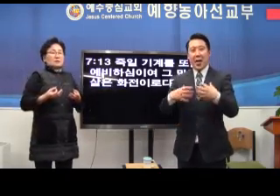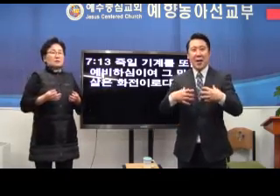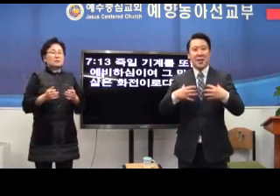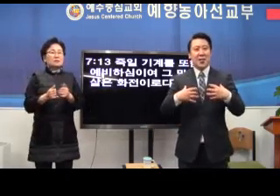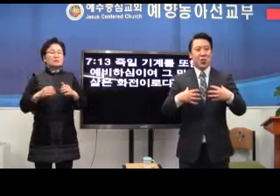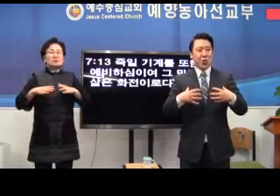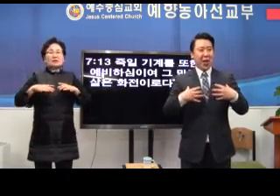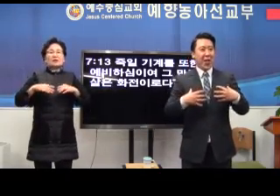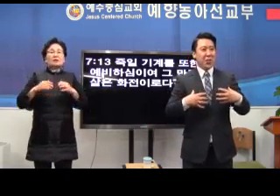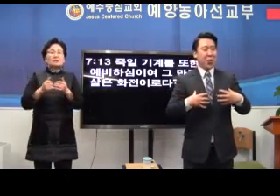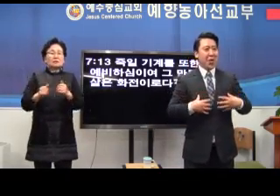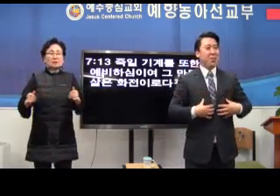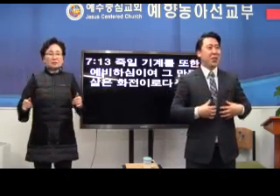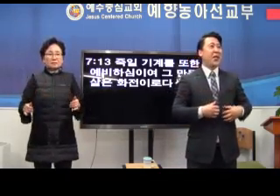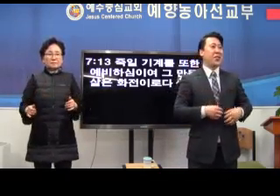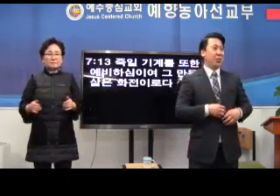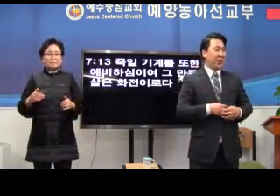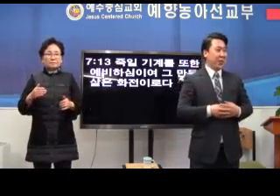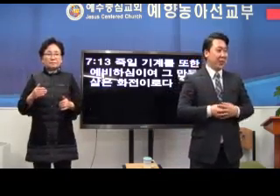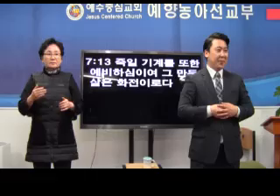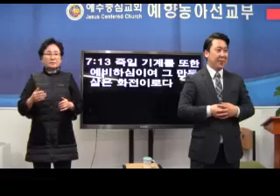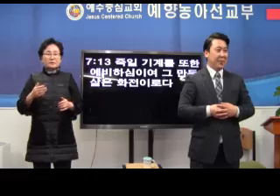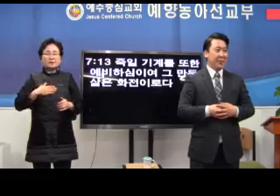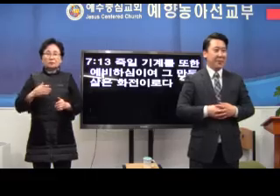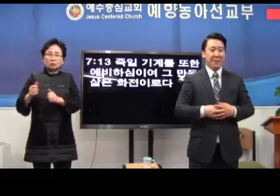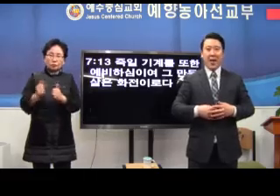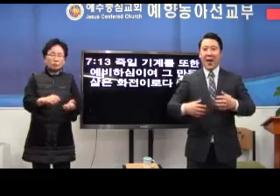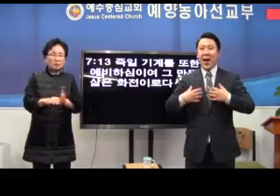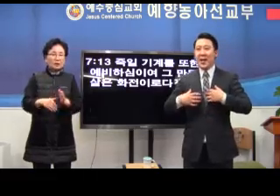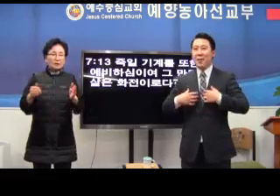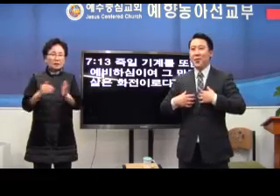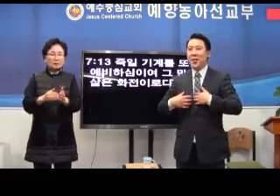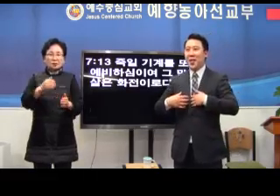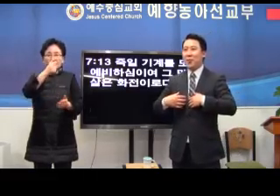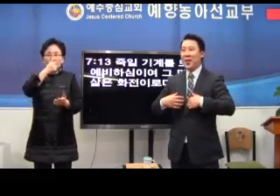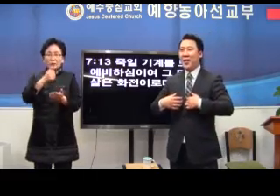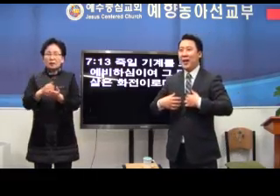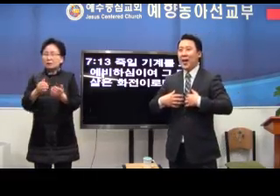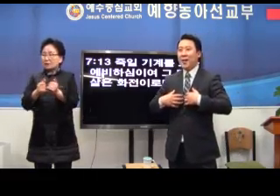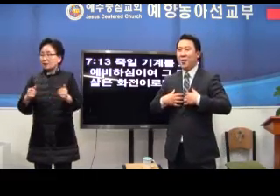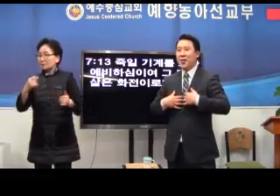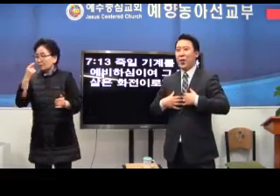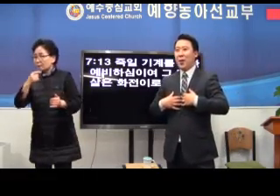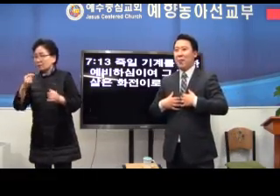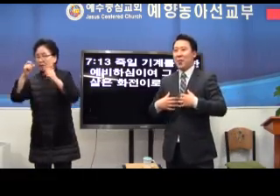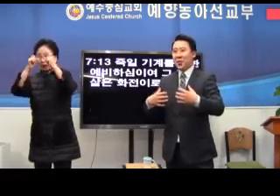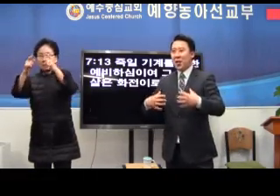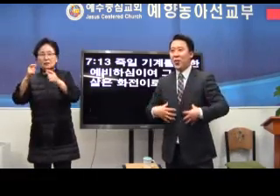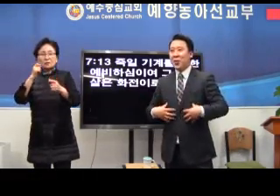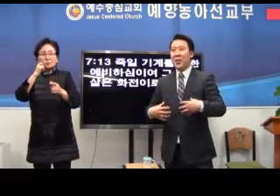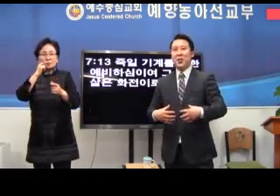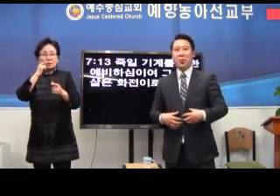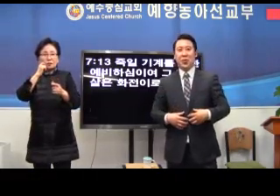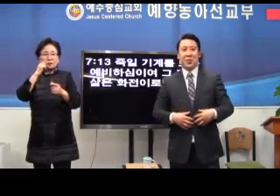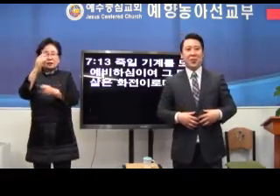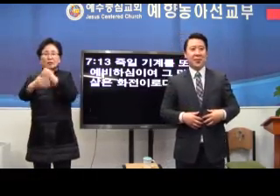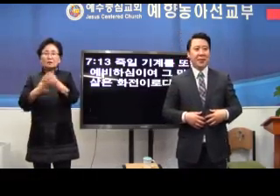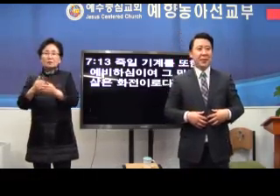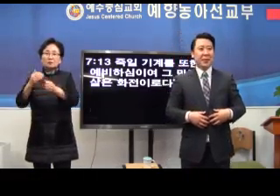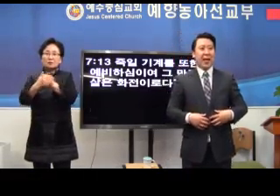내가 죽을 때까지 죄인임을 깨닫지 못해, 내가 하나님의 은혜 때문에 하나님의 은혜로 말미암아 이렇게 사는 걸 깨닫지 못해,